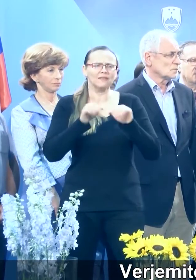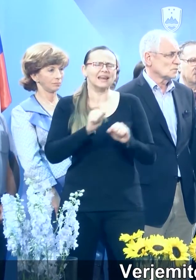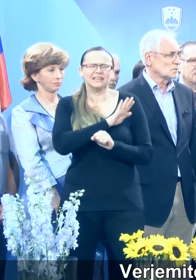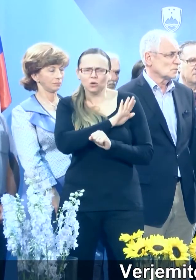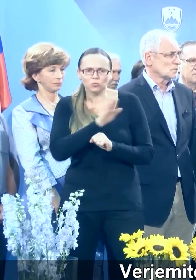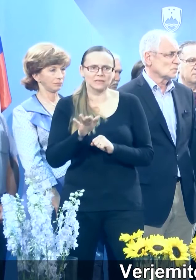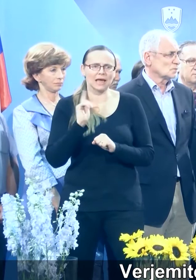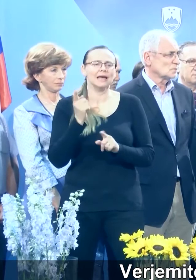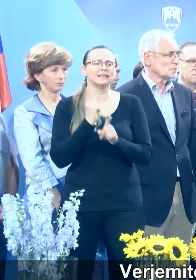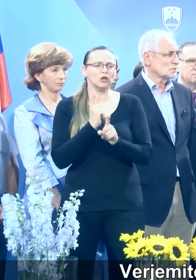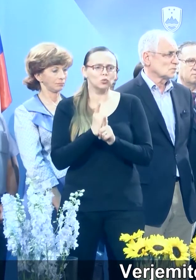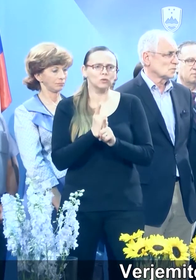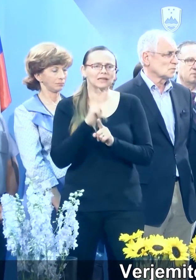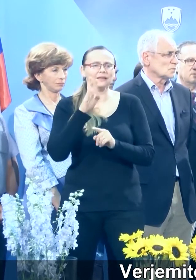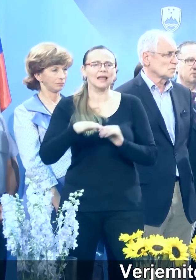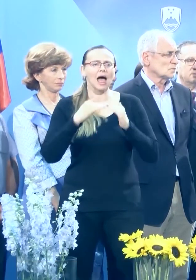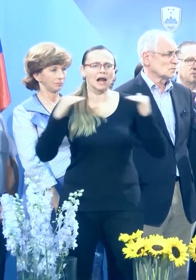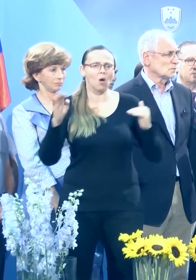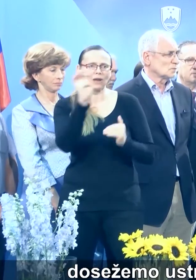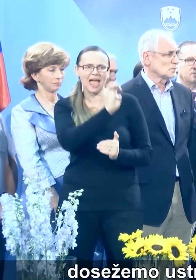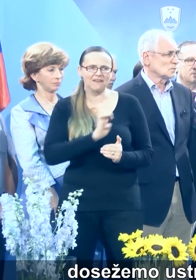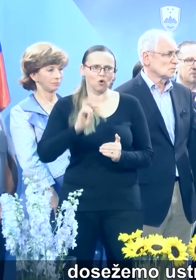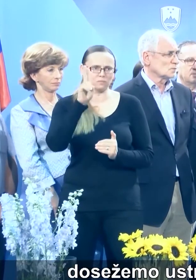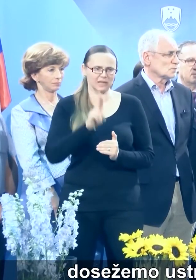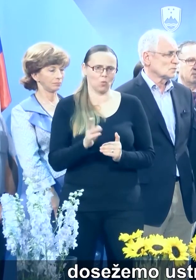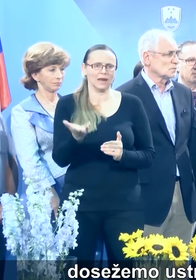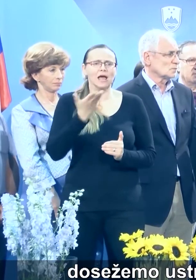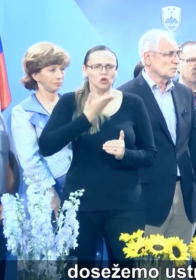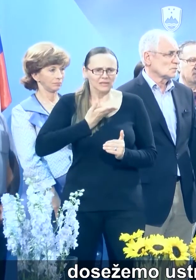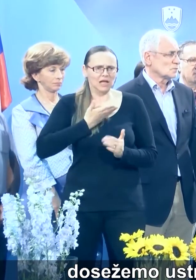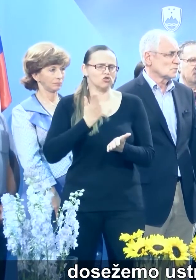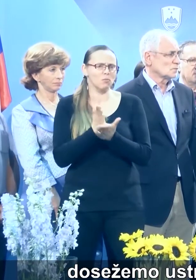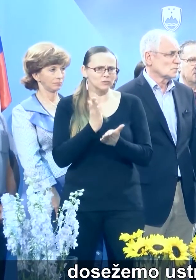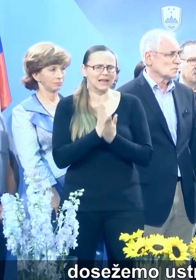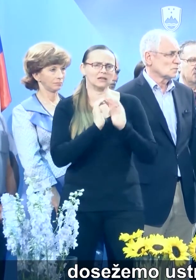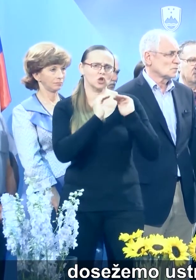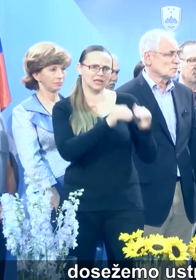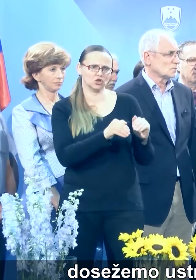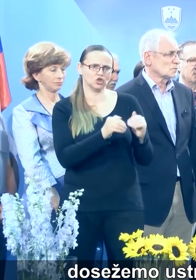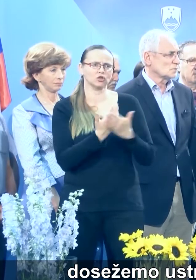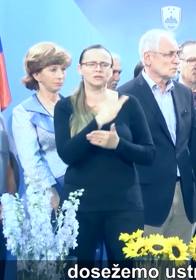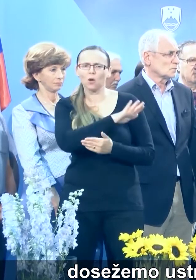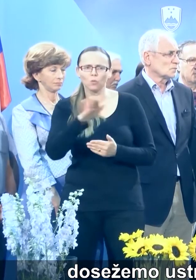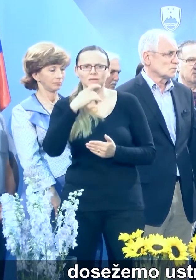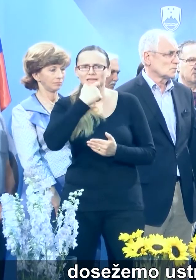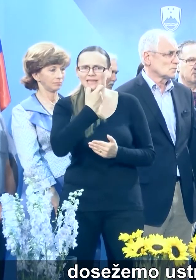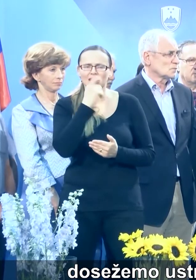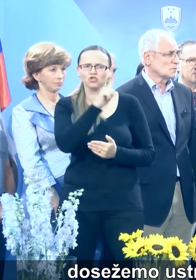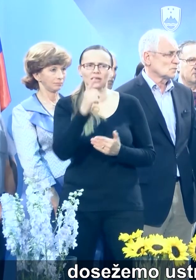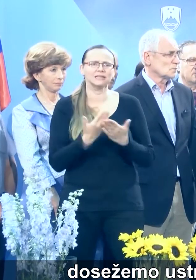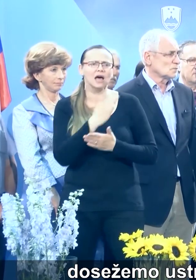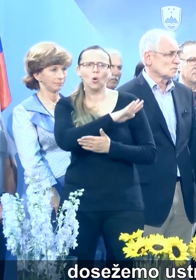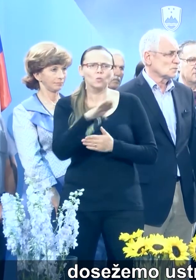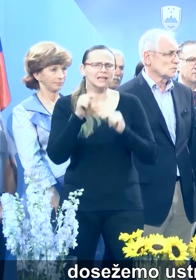da tudi na ravni Evropske unije dosežemo ustrezno zaščito za vse starejše in za vse